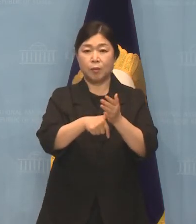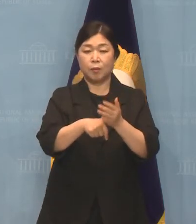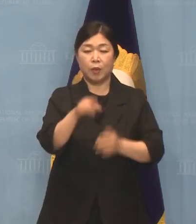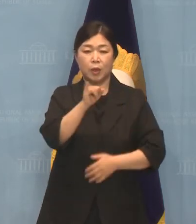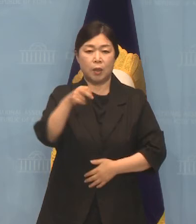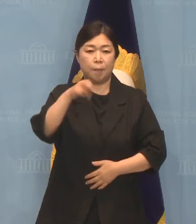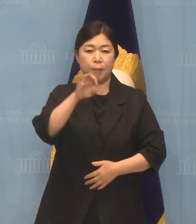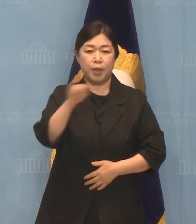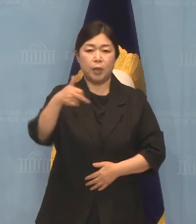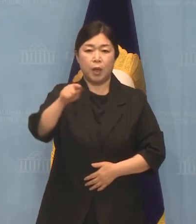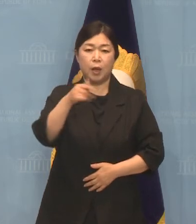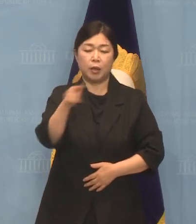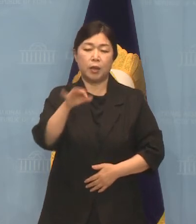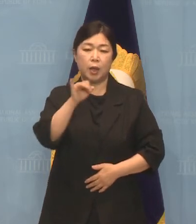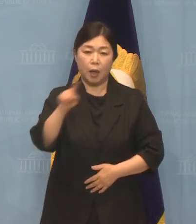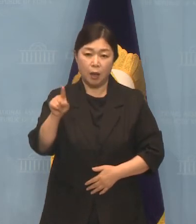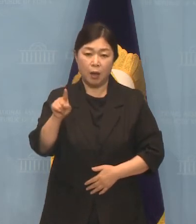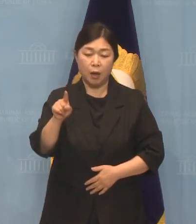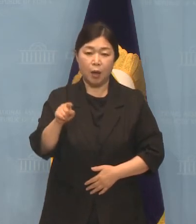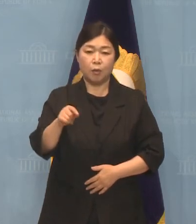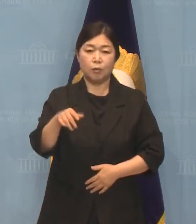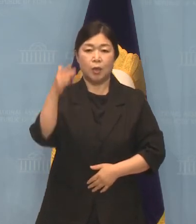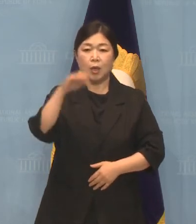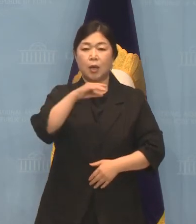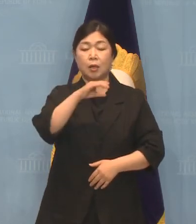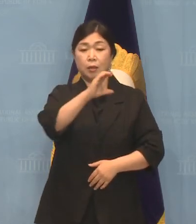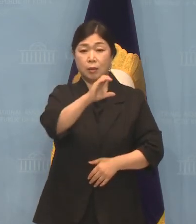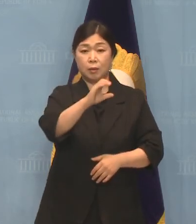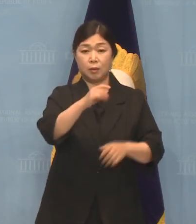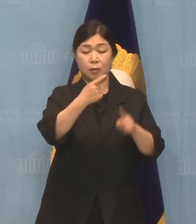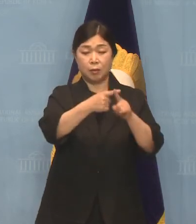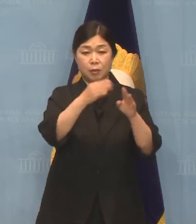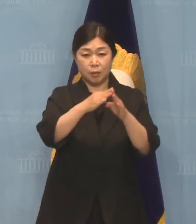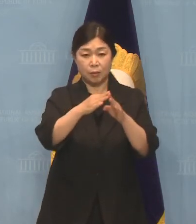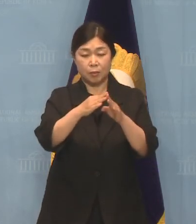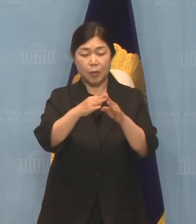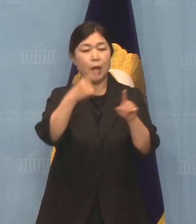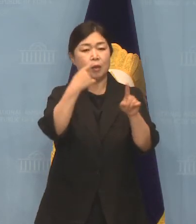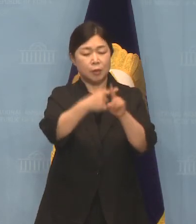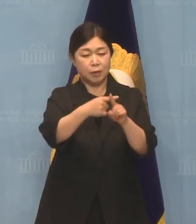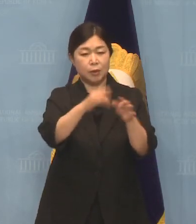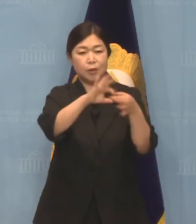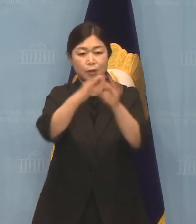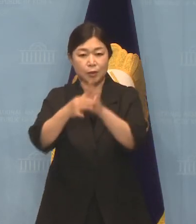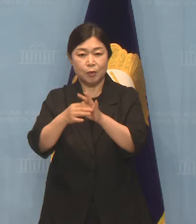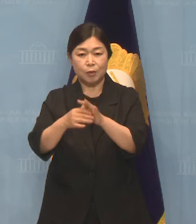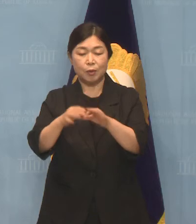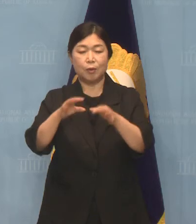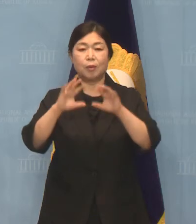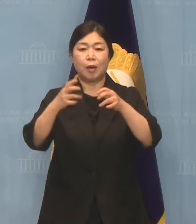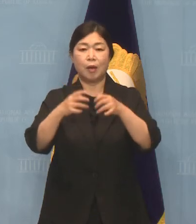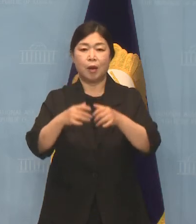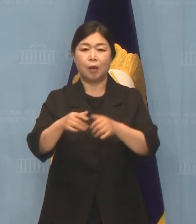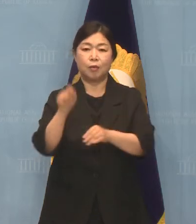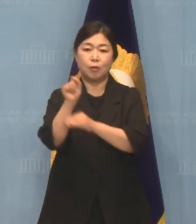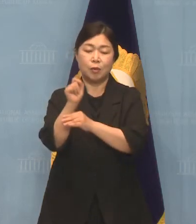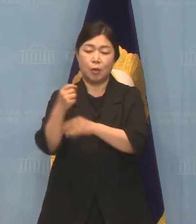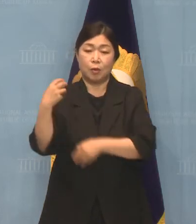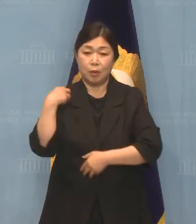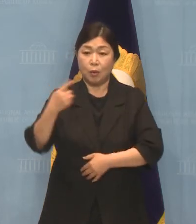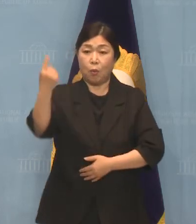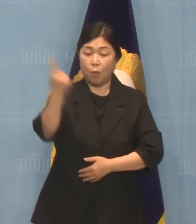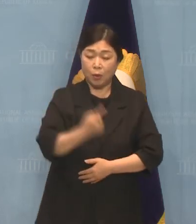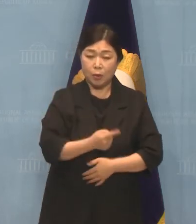이피게니아 콘톨레온토스 주한 그리스 대사의 예방을 받아 양국 의회 간 협력 사항을 논의할 예정입니다.